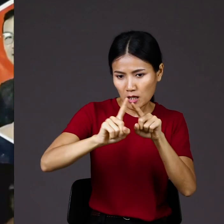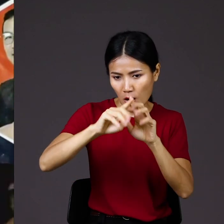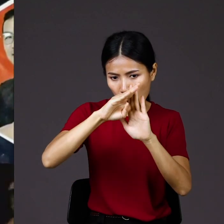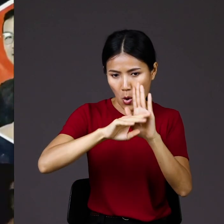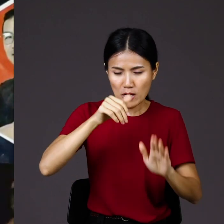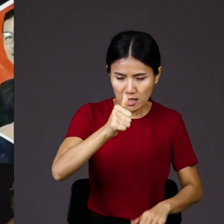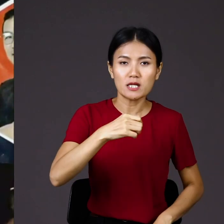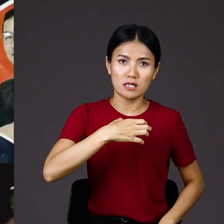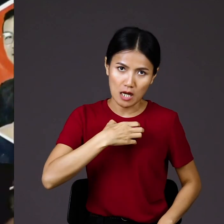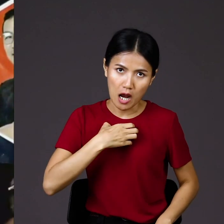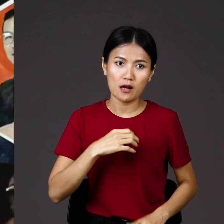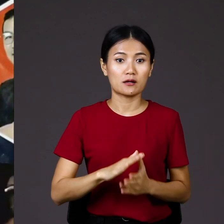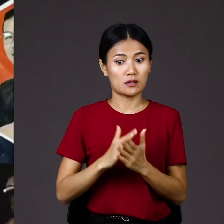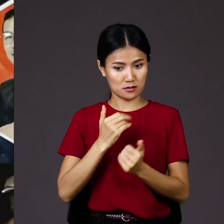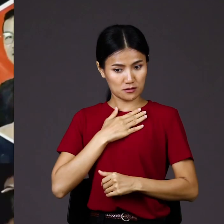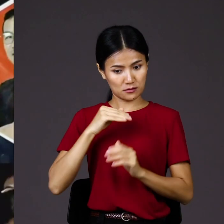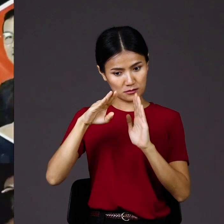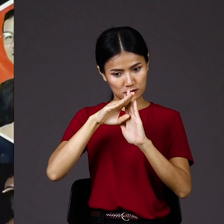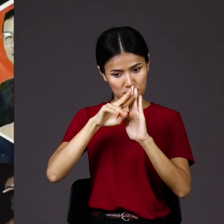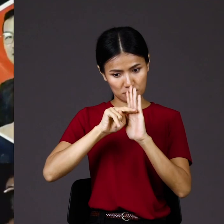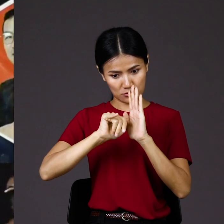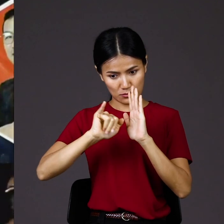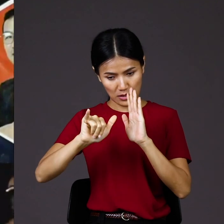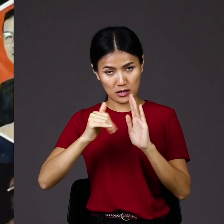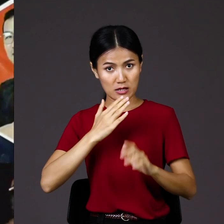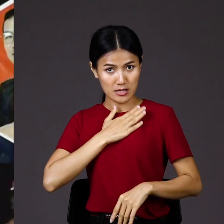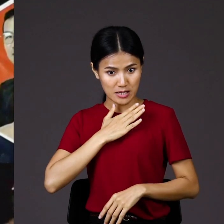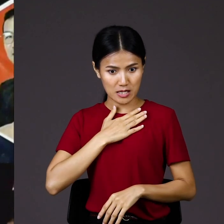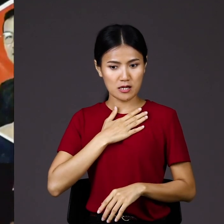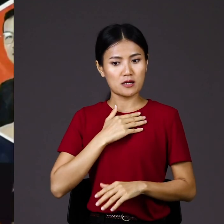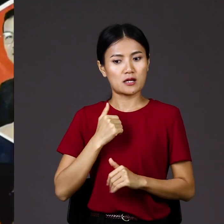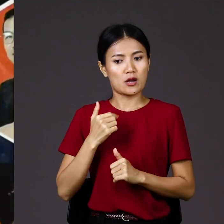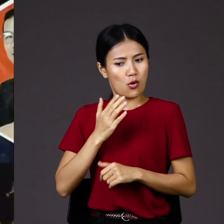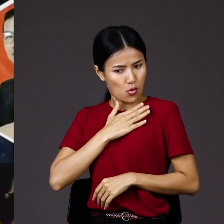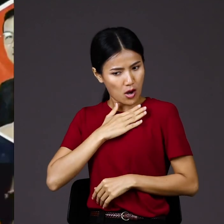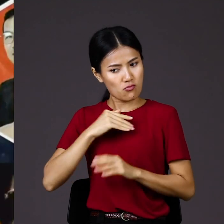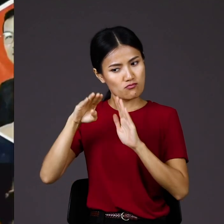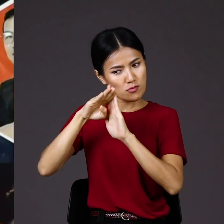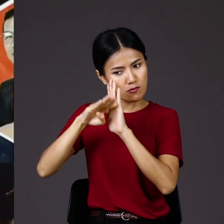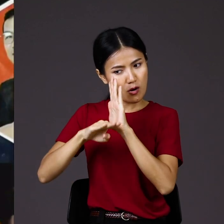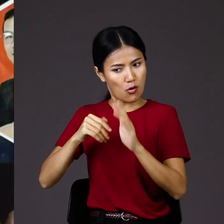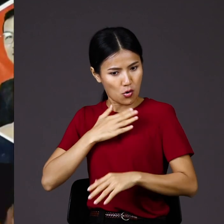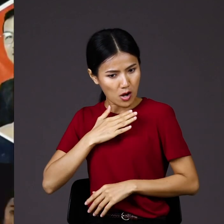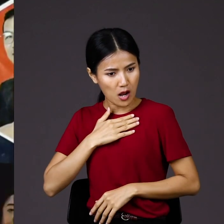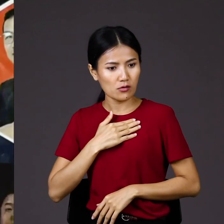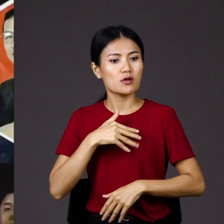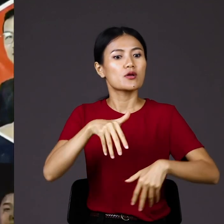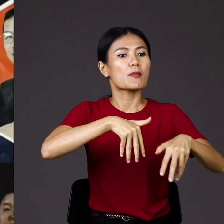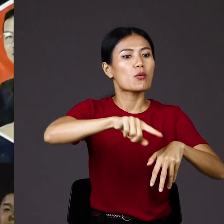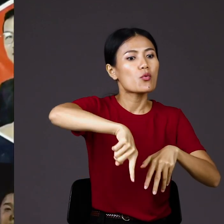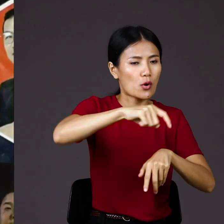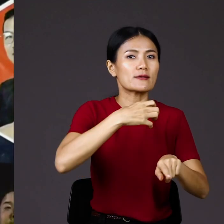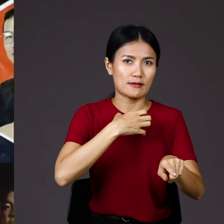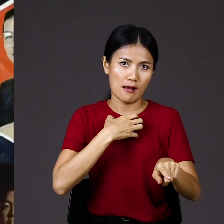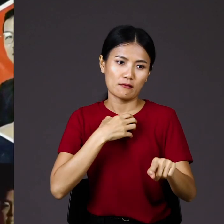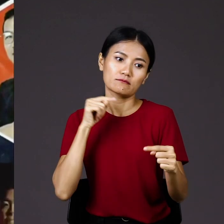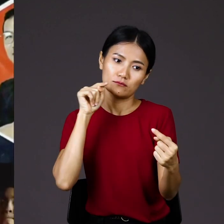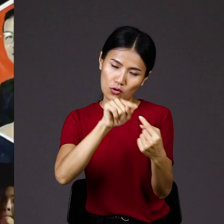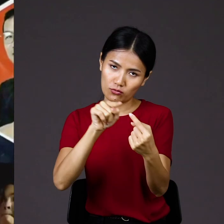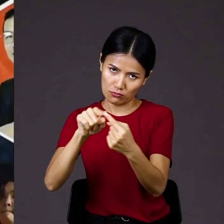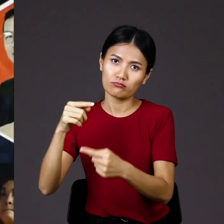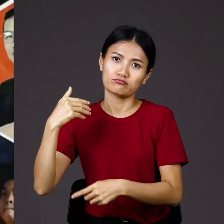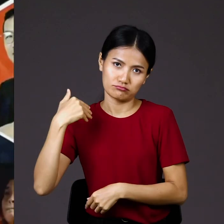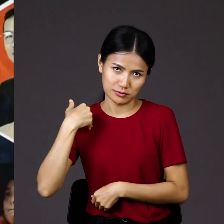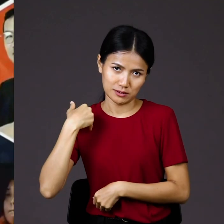อว่านโยบายของพวกเราที่เราพัฒนากันมาเนี่ยตอบโจทย์ประชาชนและจำเป็นจ